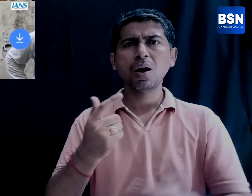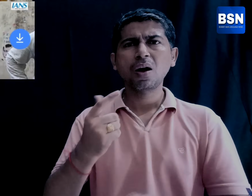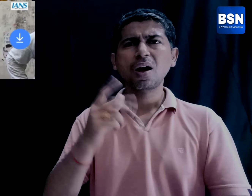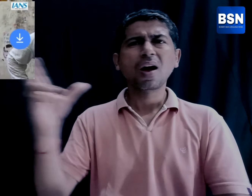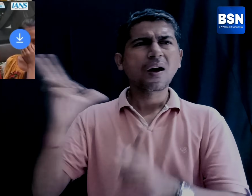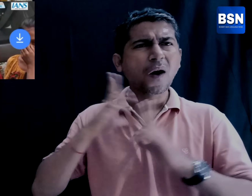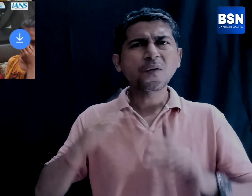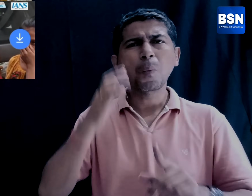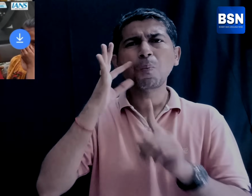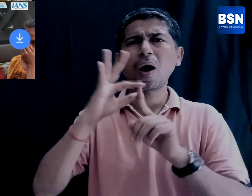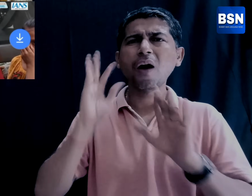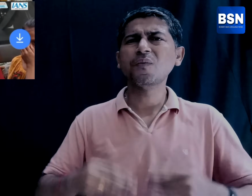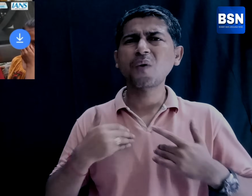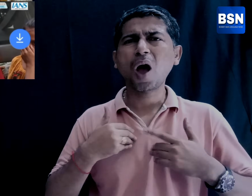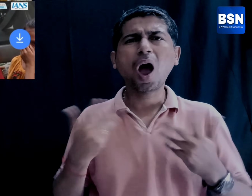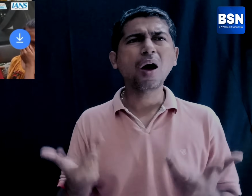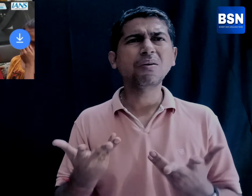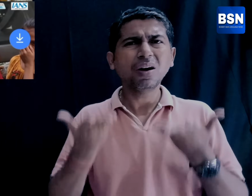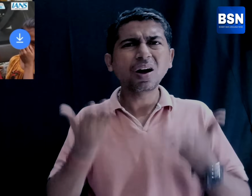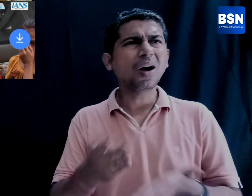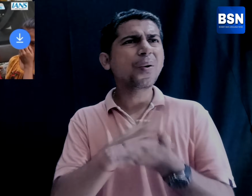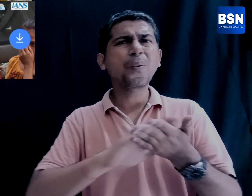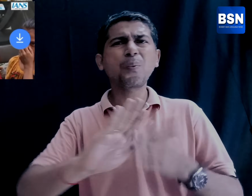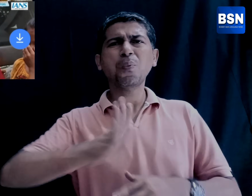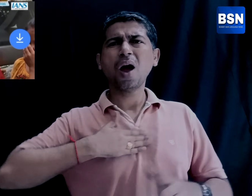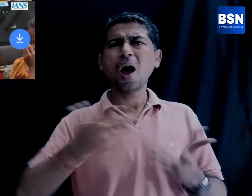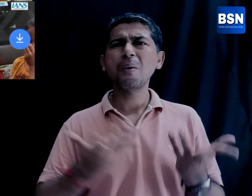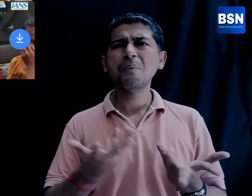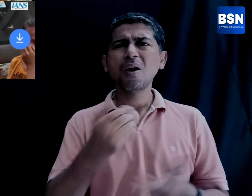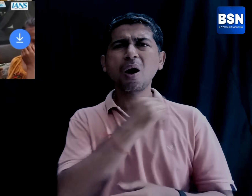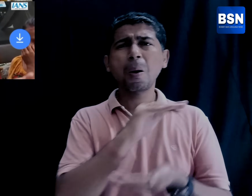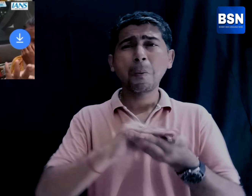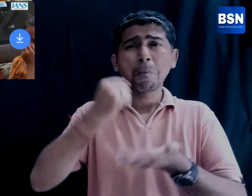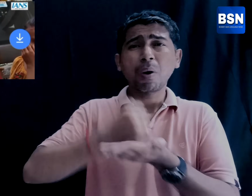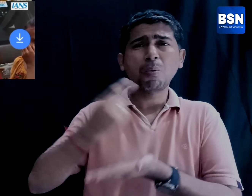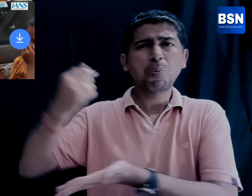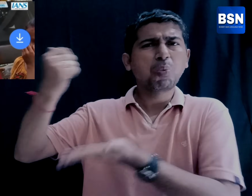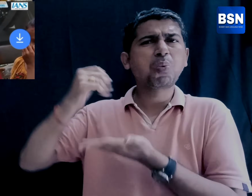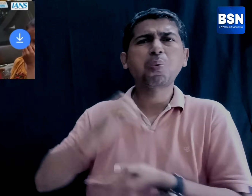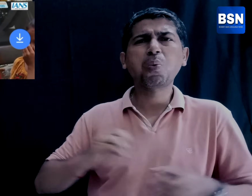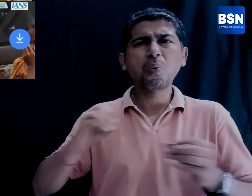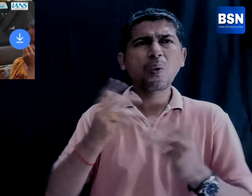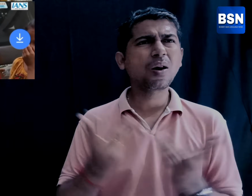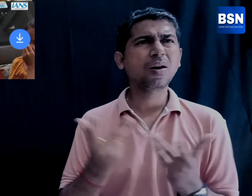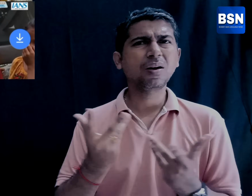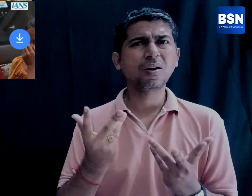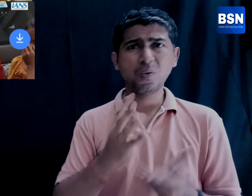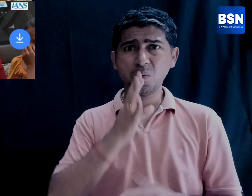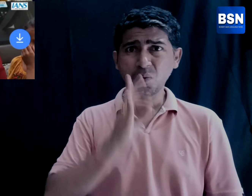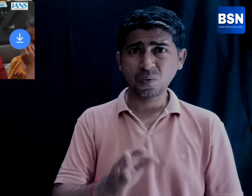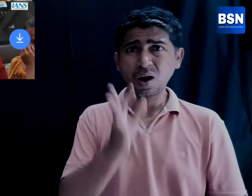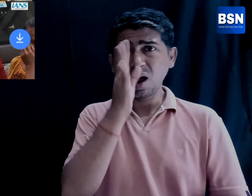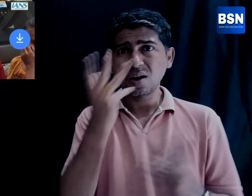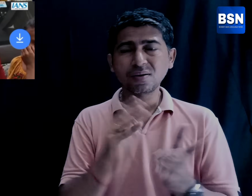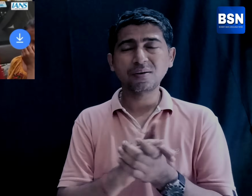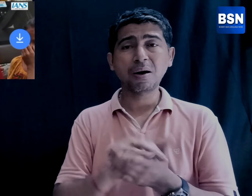मिलेगा। हाँ यहाँ फॉर्म बटे हैं लेकिन अभी हम लोग को नहीं मिले हैं, पता नहीं अभी कुछ कह रहे हैं कि अब नहीं बटेंगे, सरकार बनेगी जब। सरकार तो बननी ही